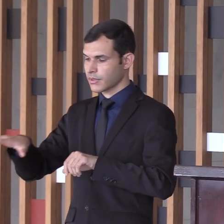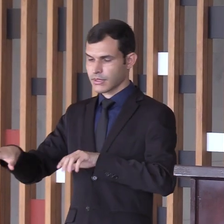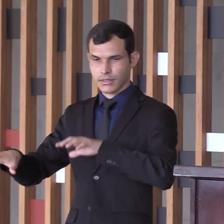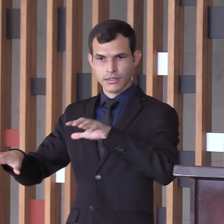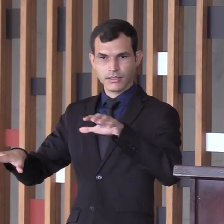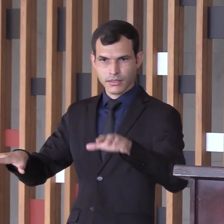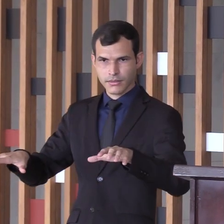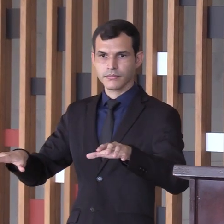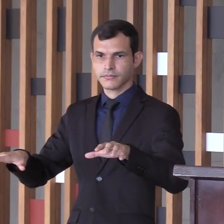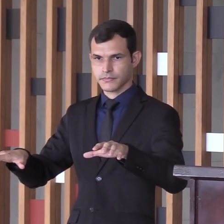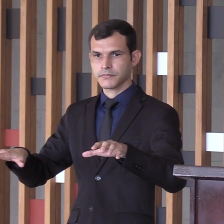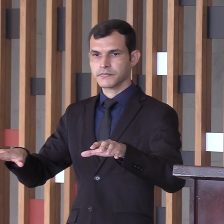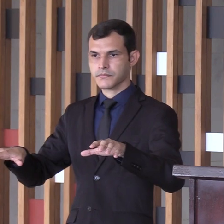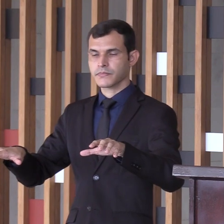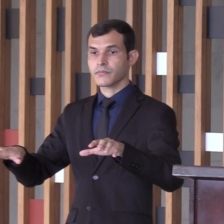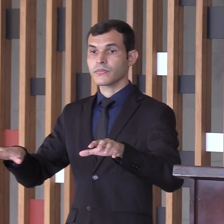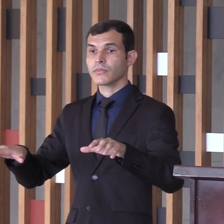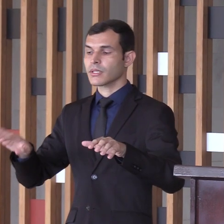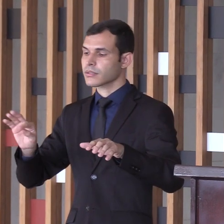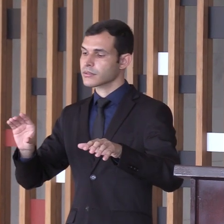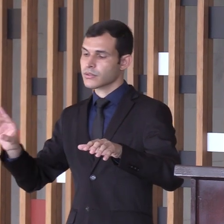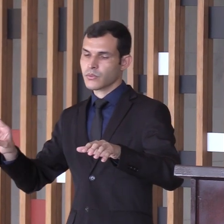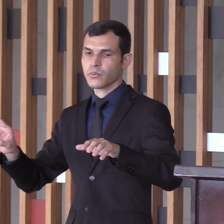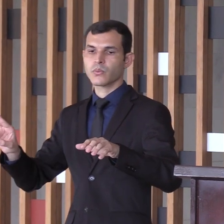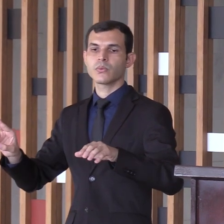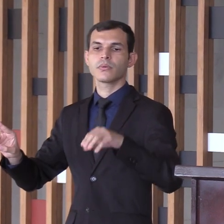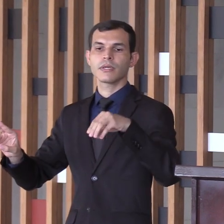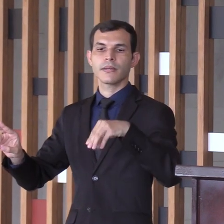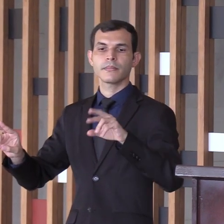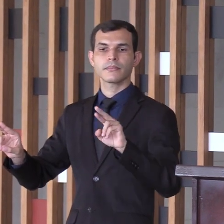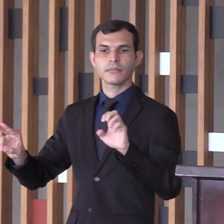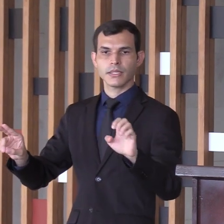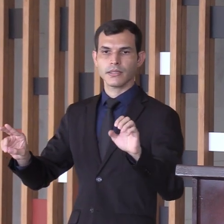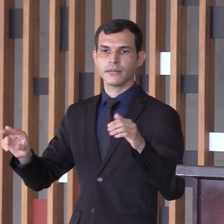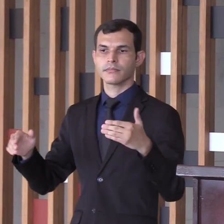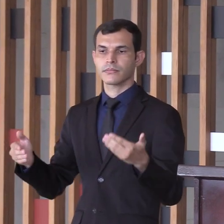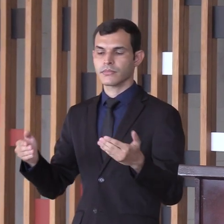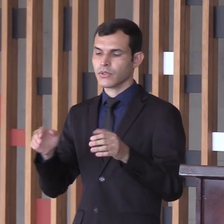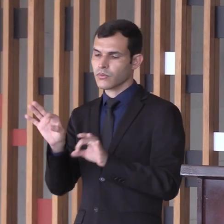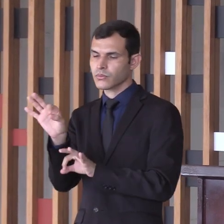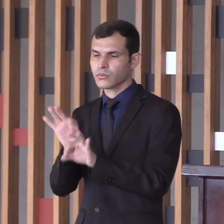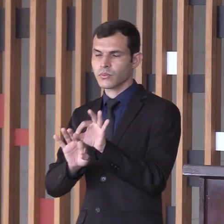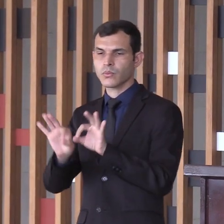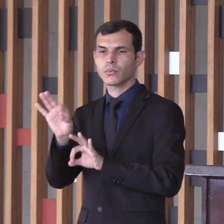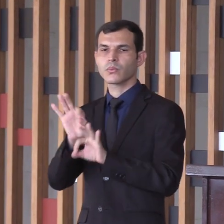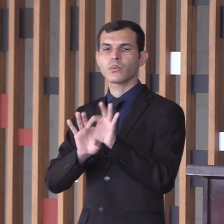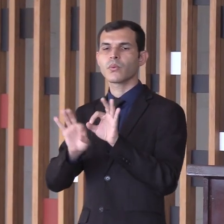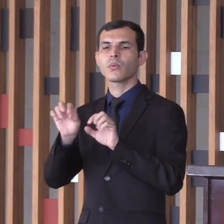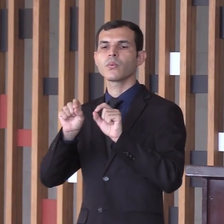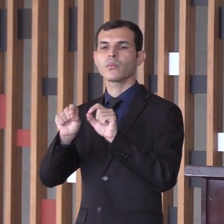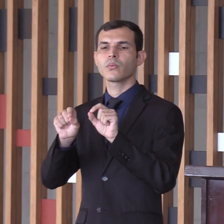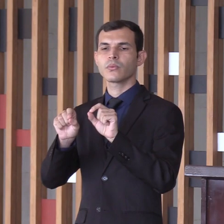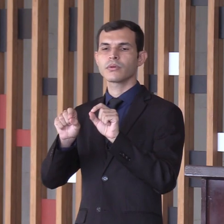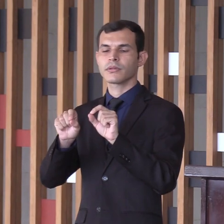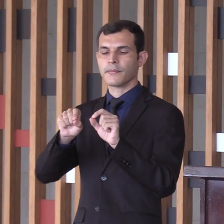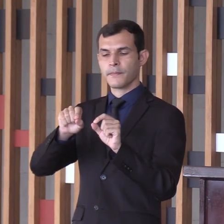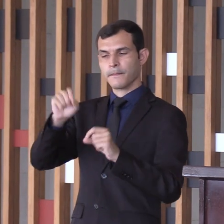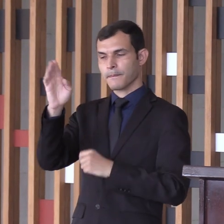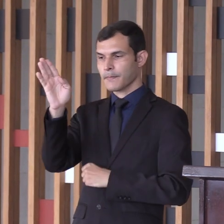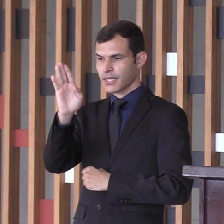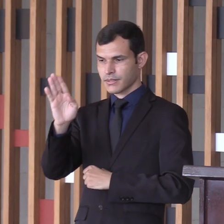União. No contexto de iniciativas preparatórias à presidência brasileira da Organização